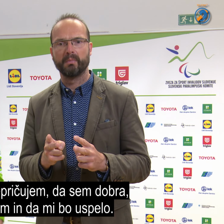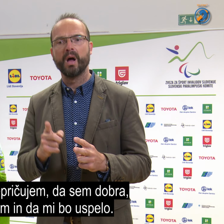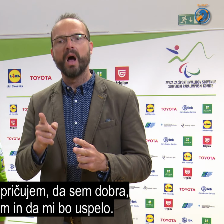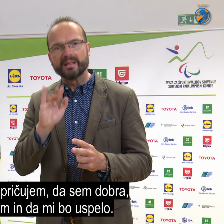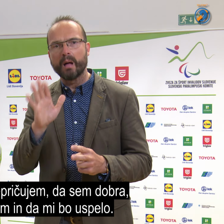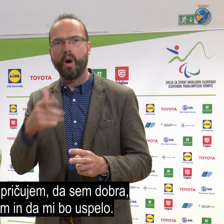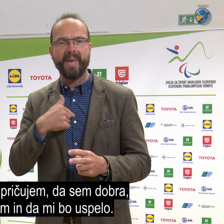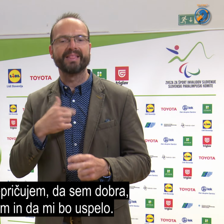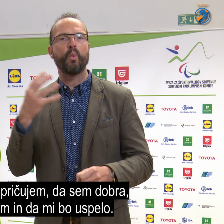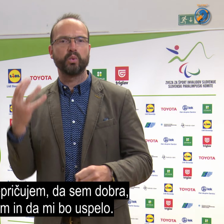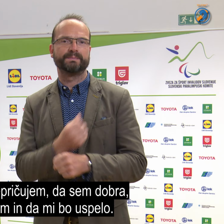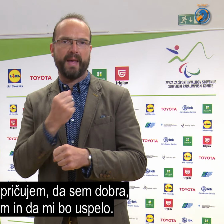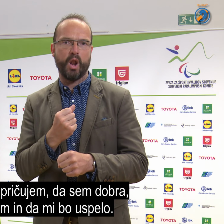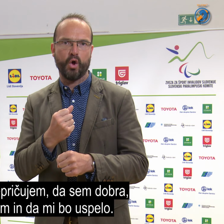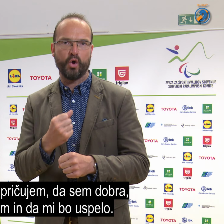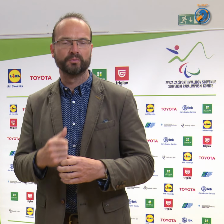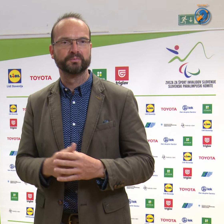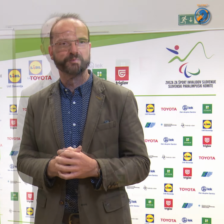bo uspelo.